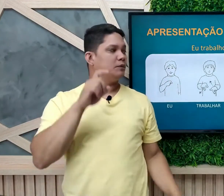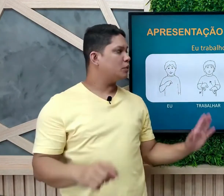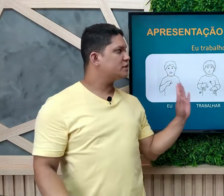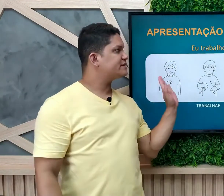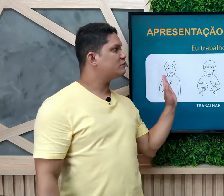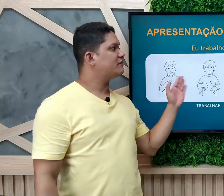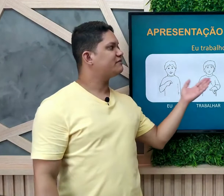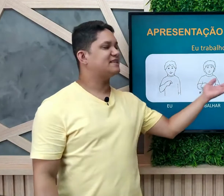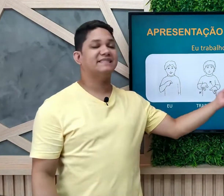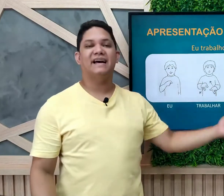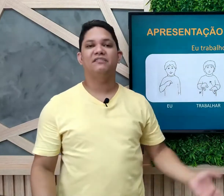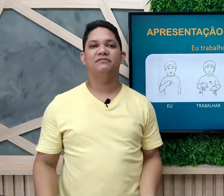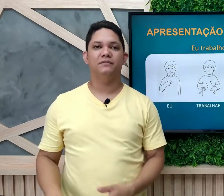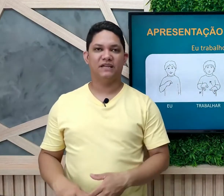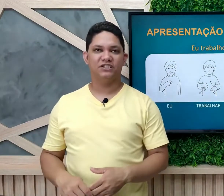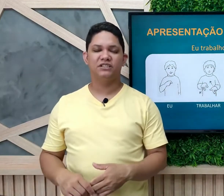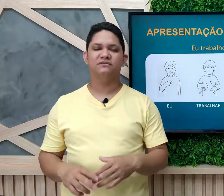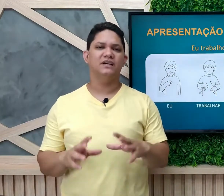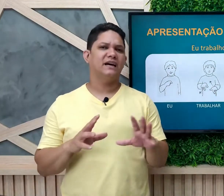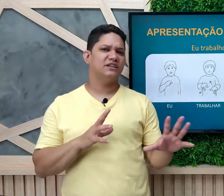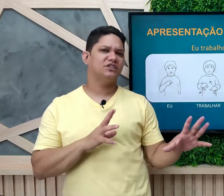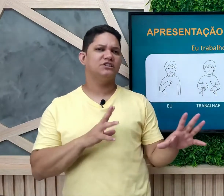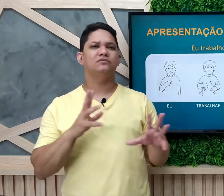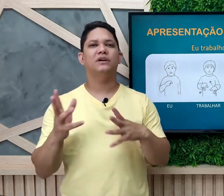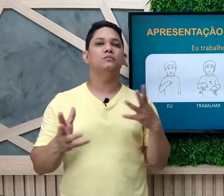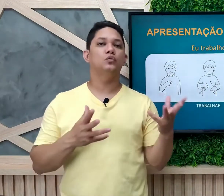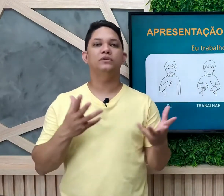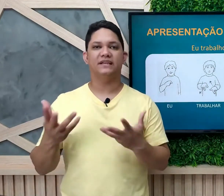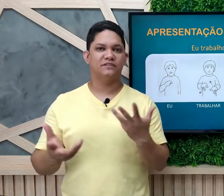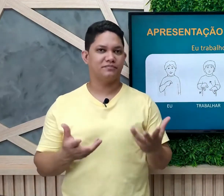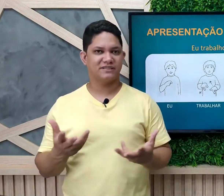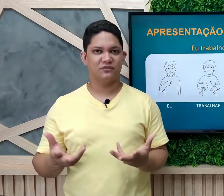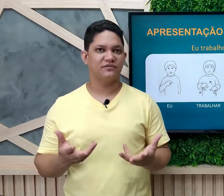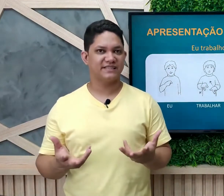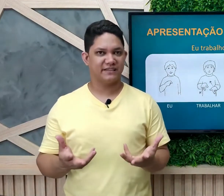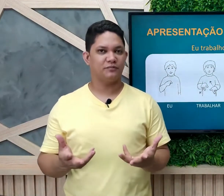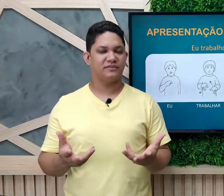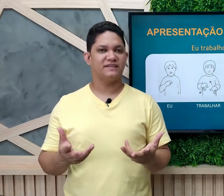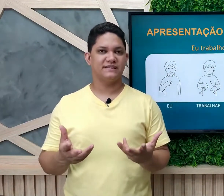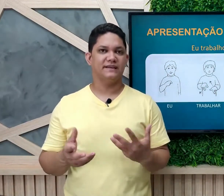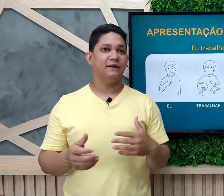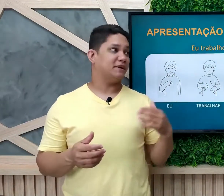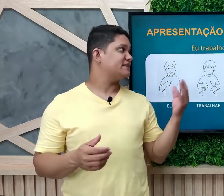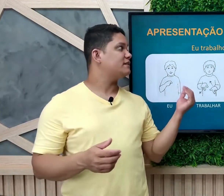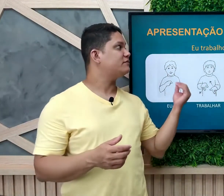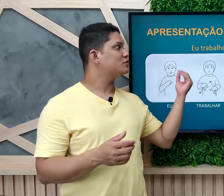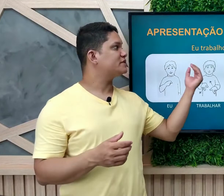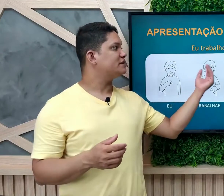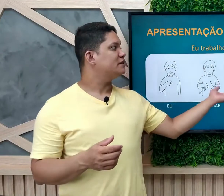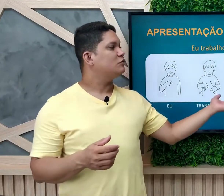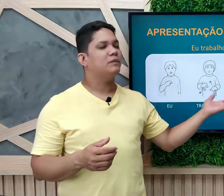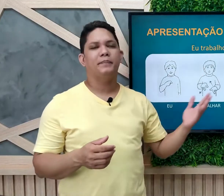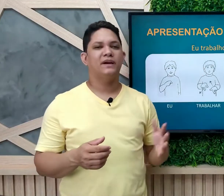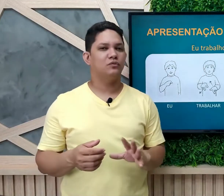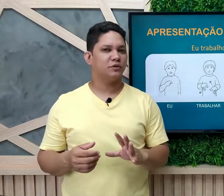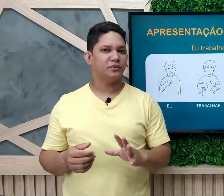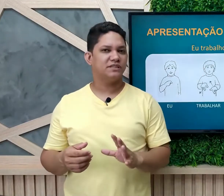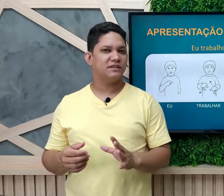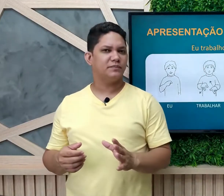Por ser uma frase afirmativa, a gente não tem muita expressão facial para fazer. Mas se ela fosse uma pergunta, por